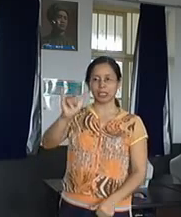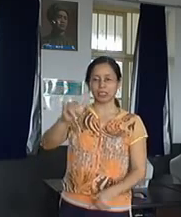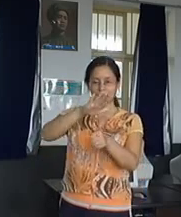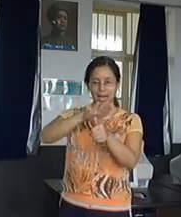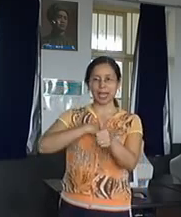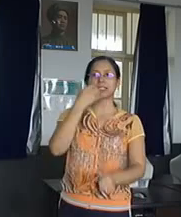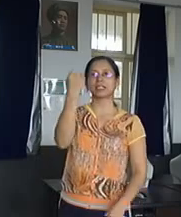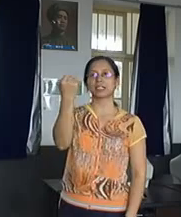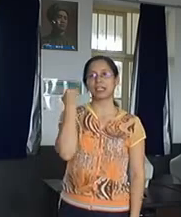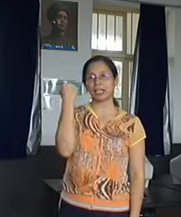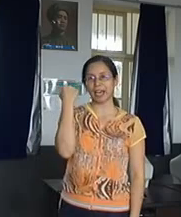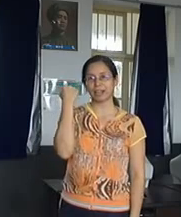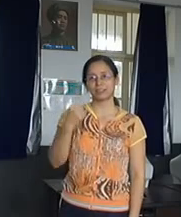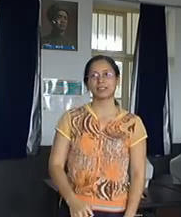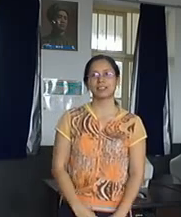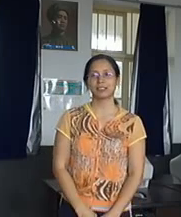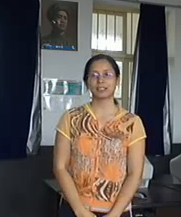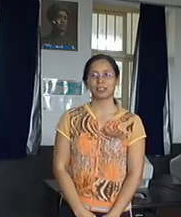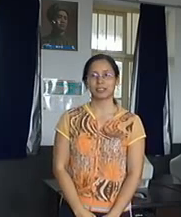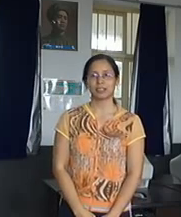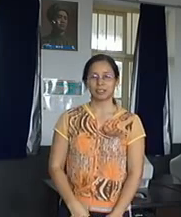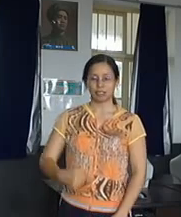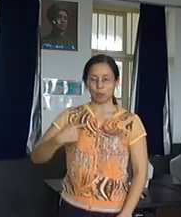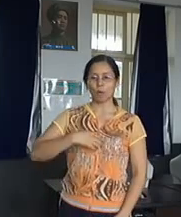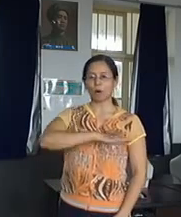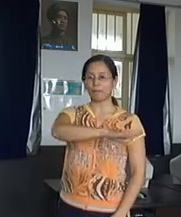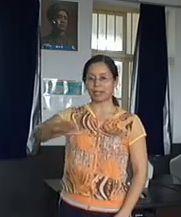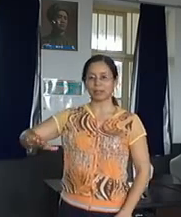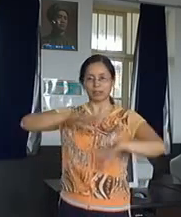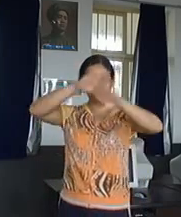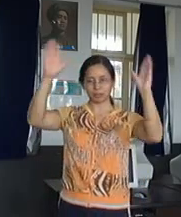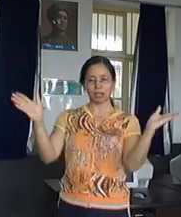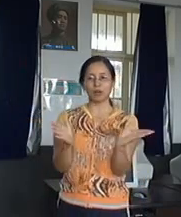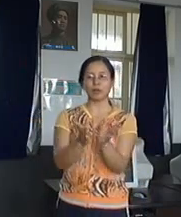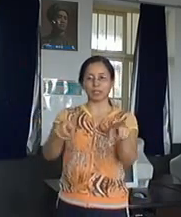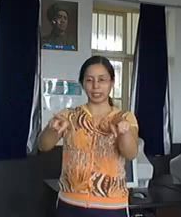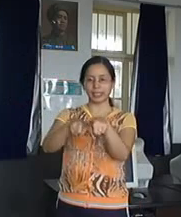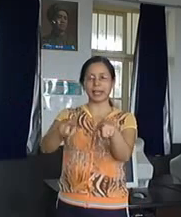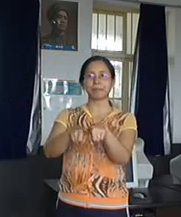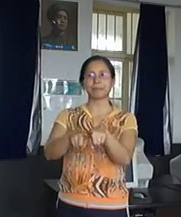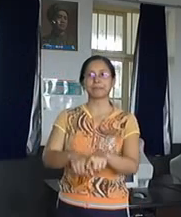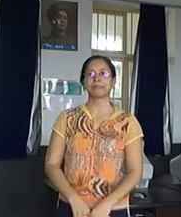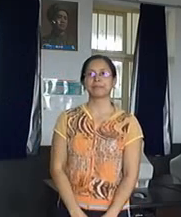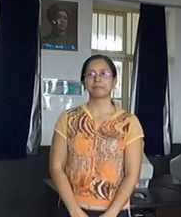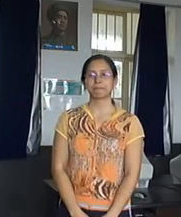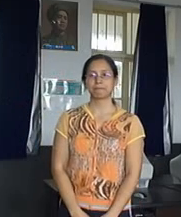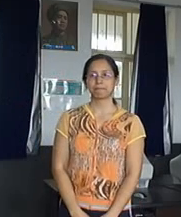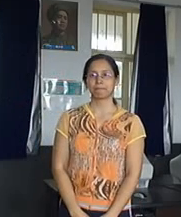因爱的力量。 我们都一样， 我们都一样。 有